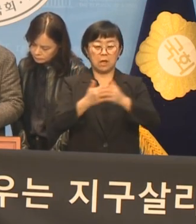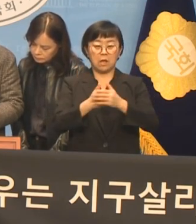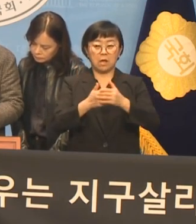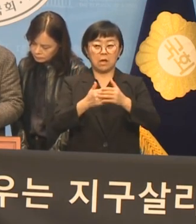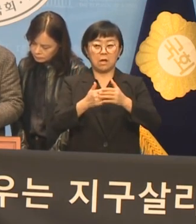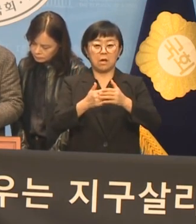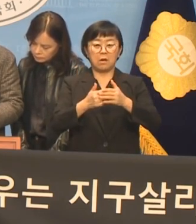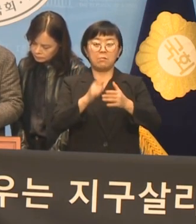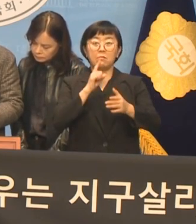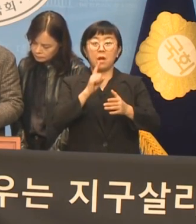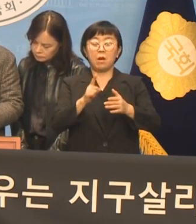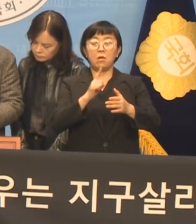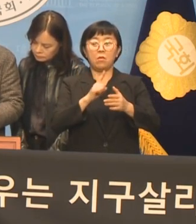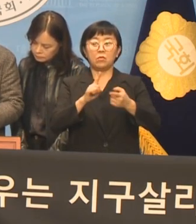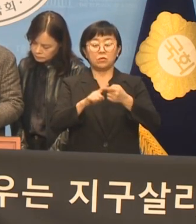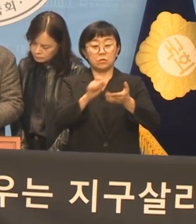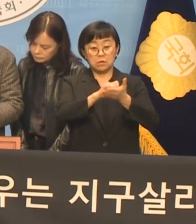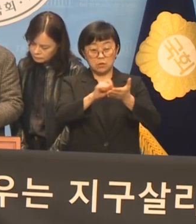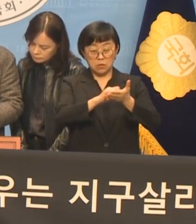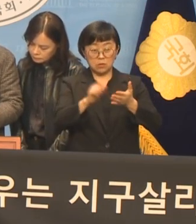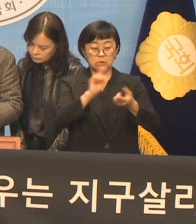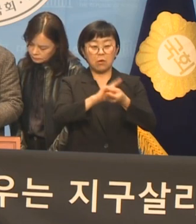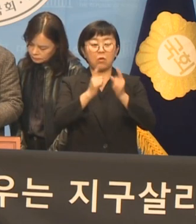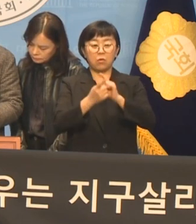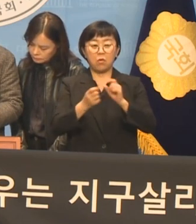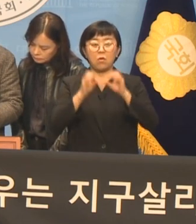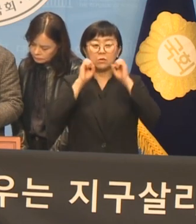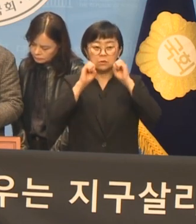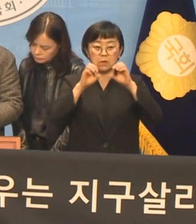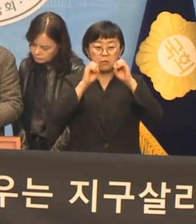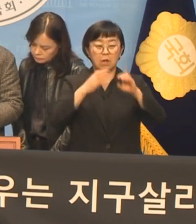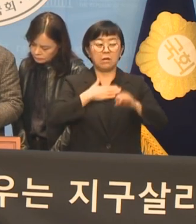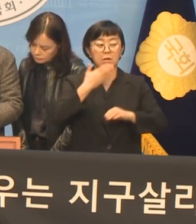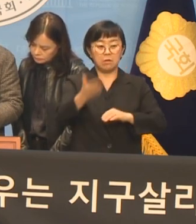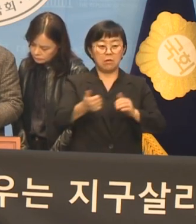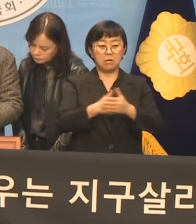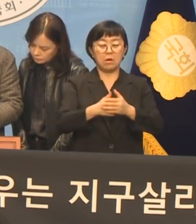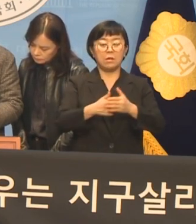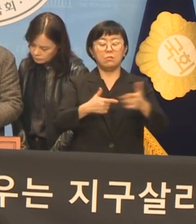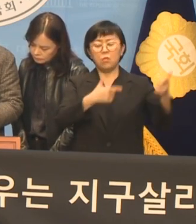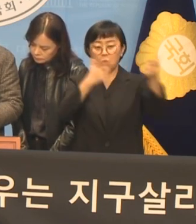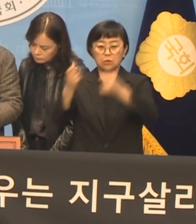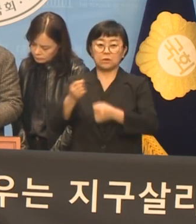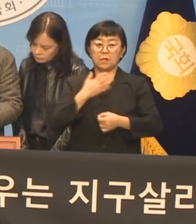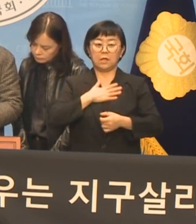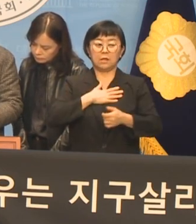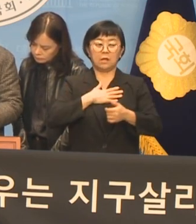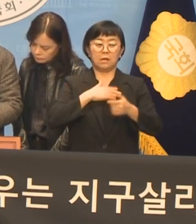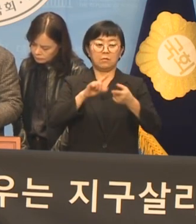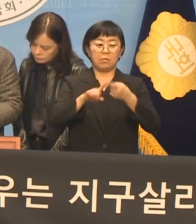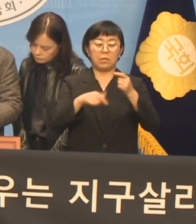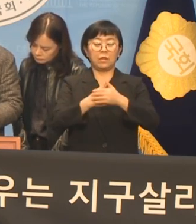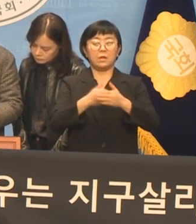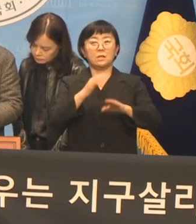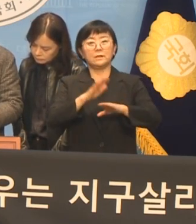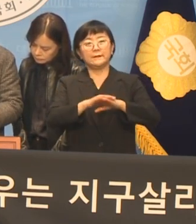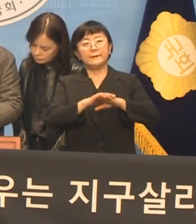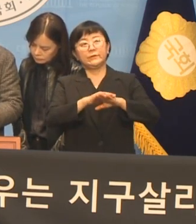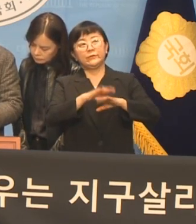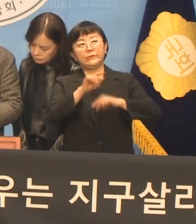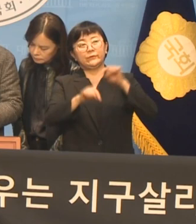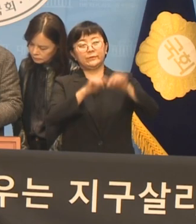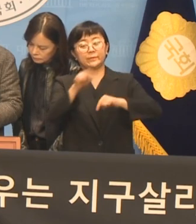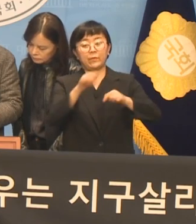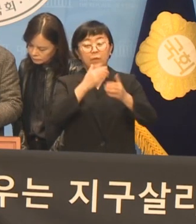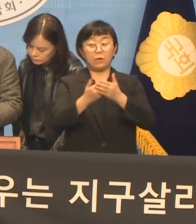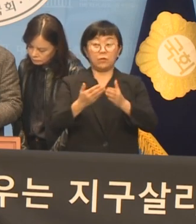청군자는 말로 혹은 걸로 서로 전하고 알려 모르는 이가 한 사람도 없게 하여 기필코 실시함으로써